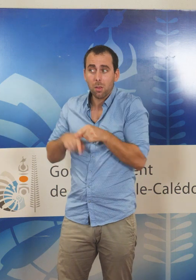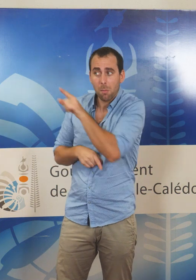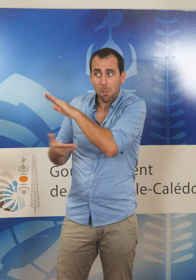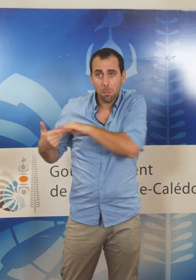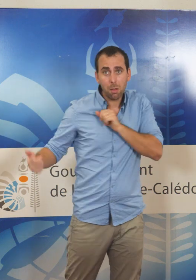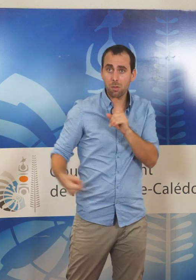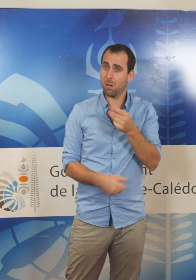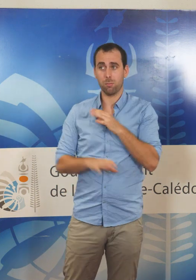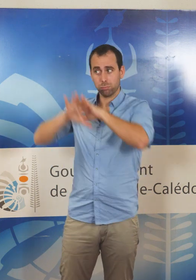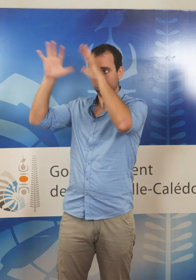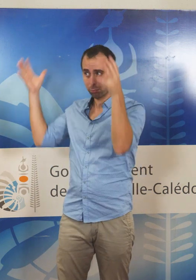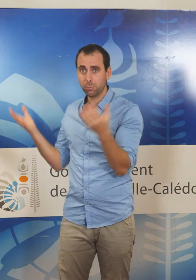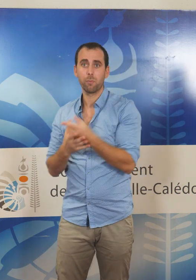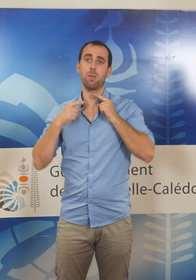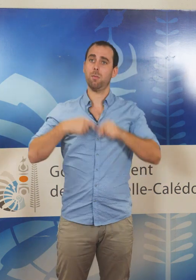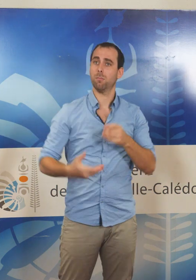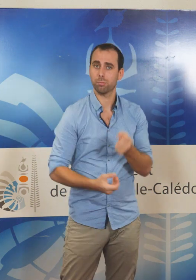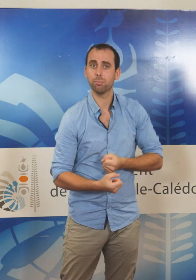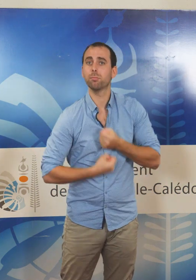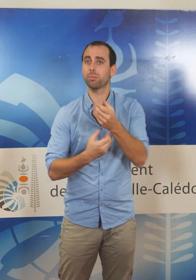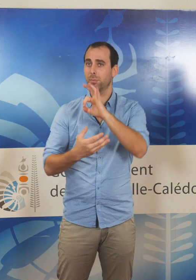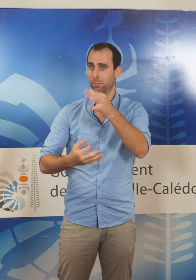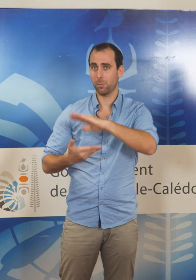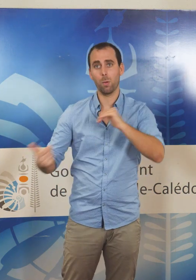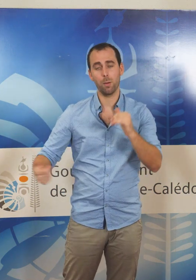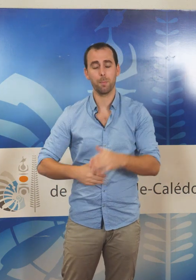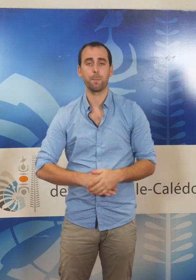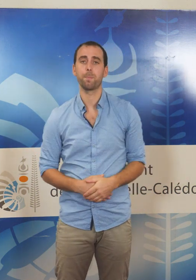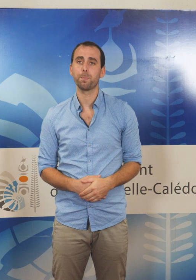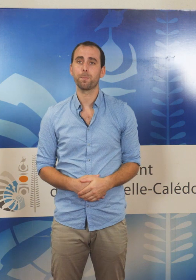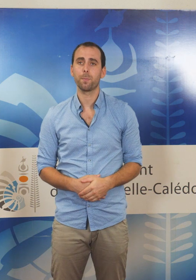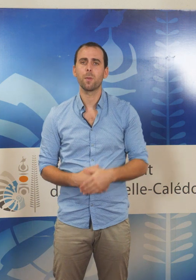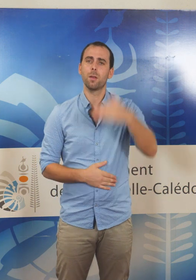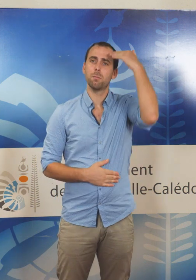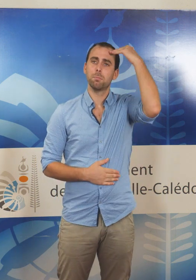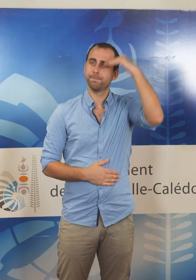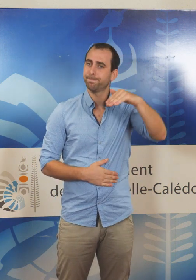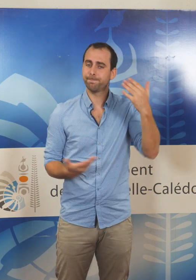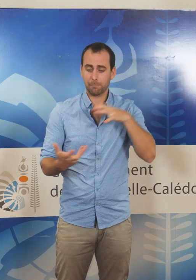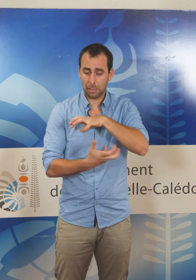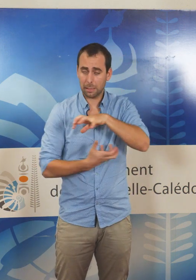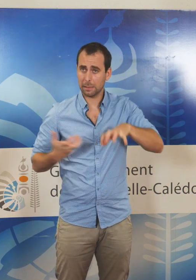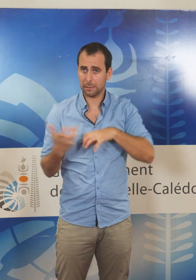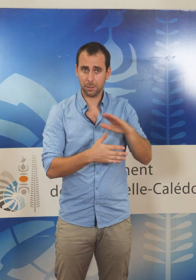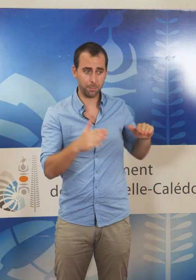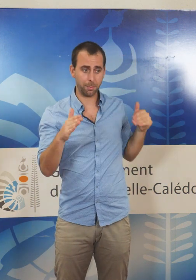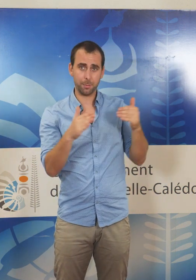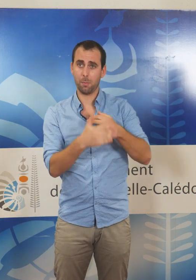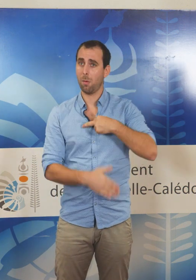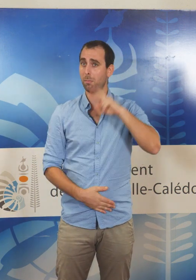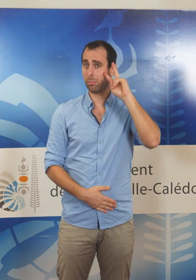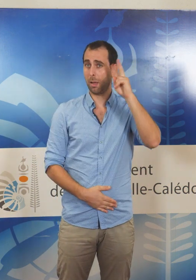gouvernement ou à titre personnel. Vous savez... Pendant cette crise, j'ai eu l'habitude de faire une chose,